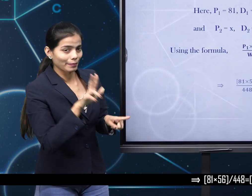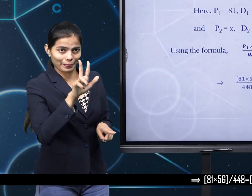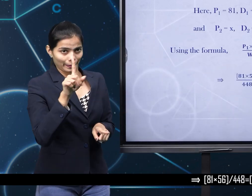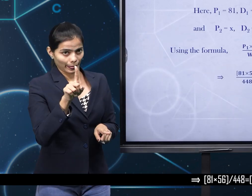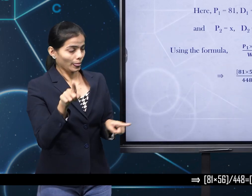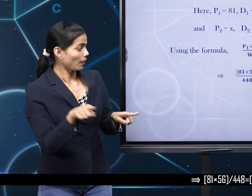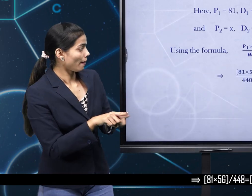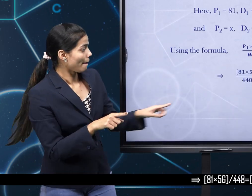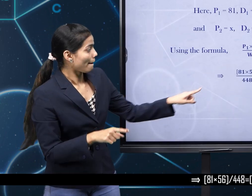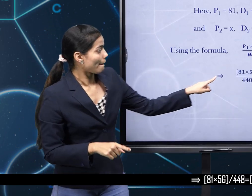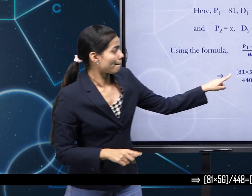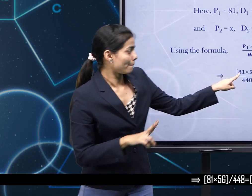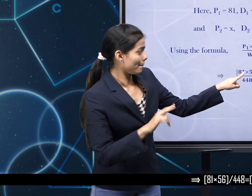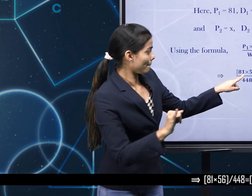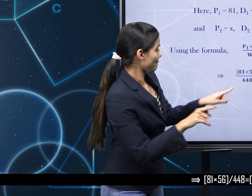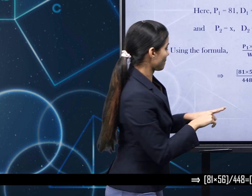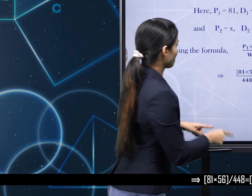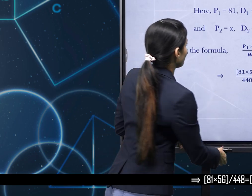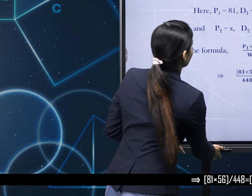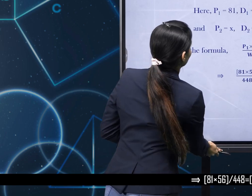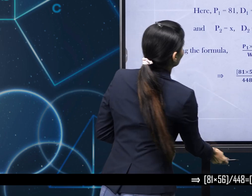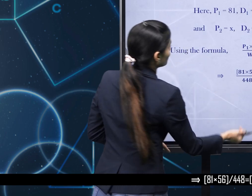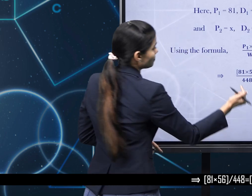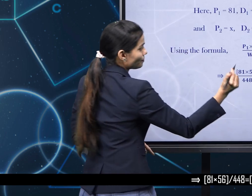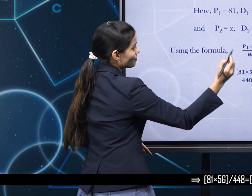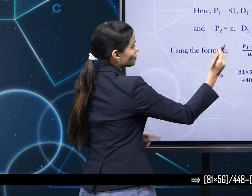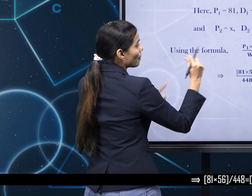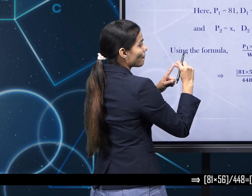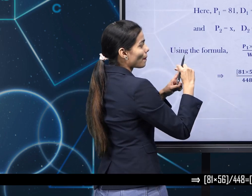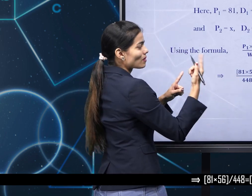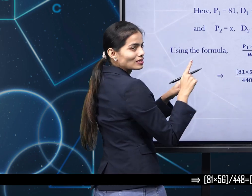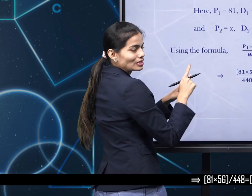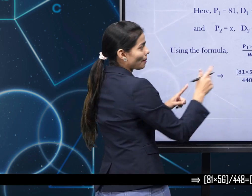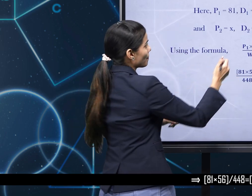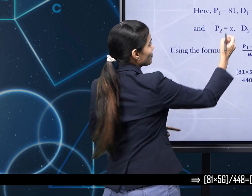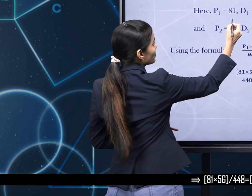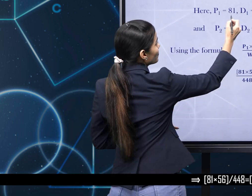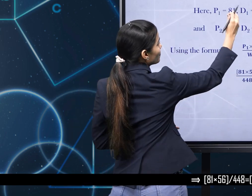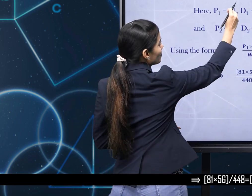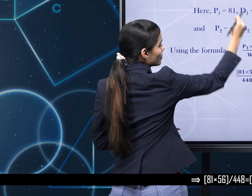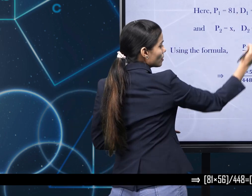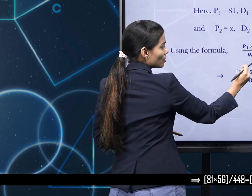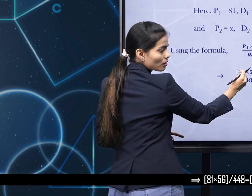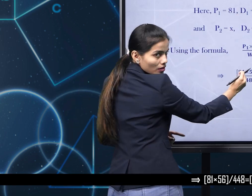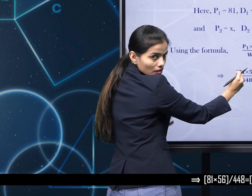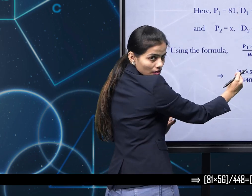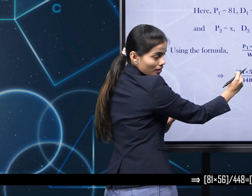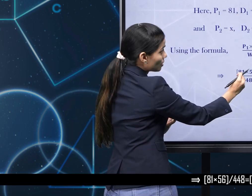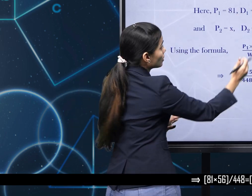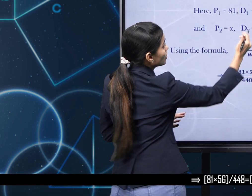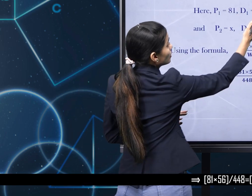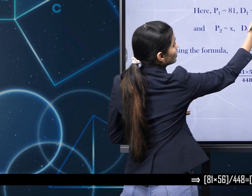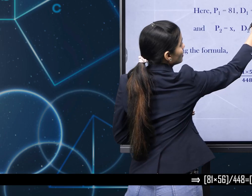एक्क्याऐंशी गुणिले 56 भागिले 448 बरोबर x गुणिले 27 भागिले 160.